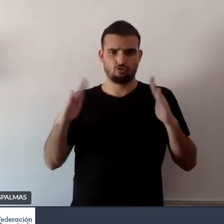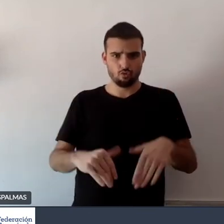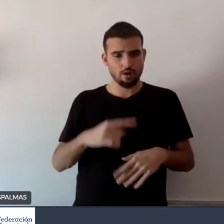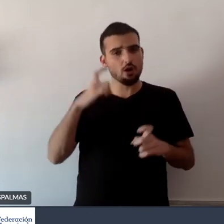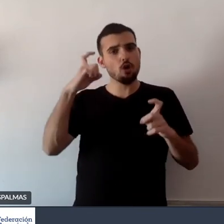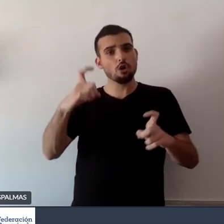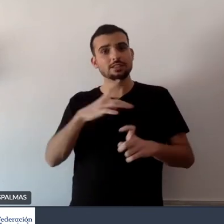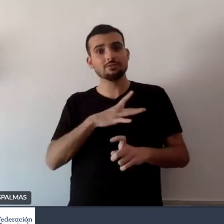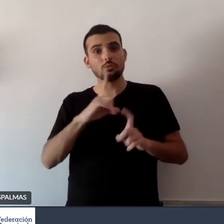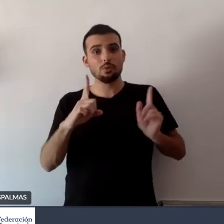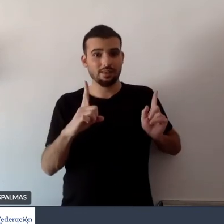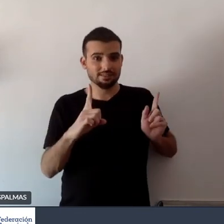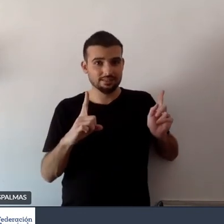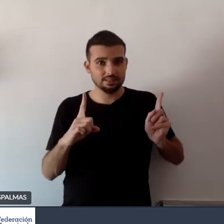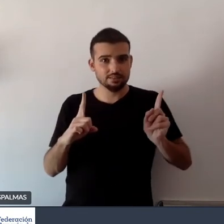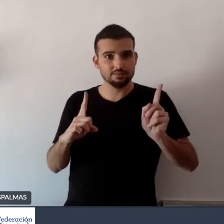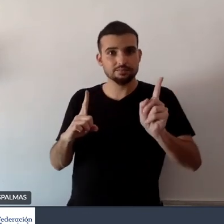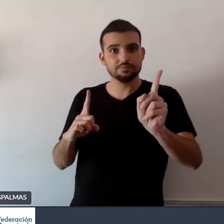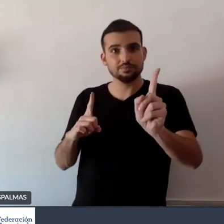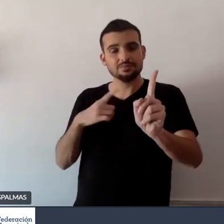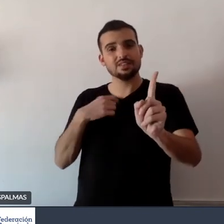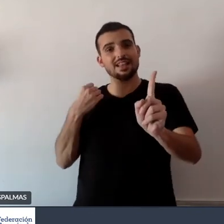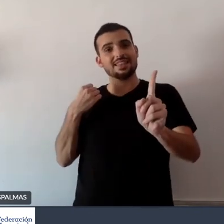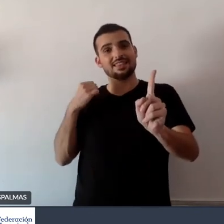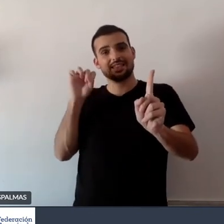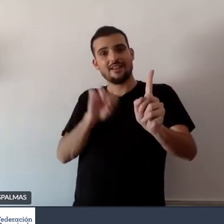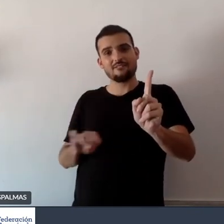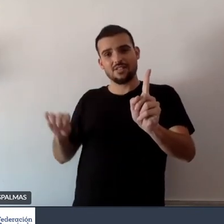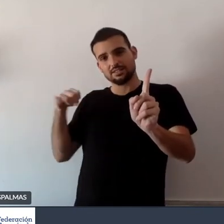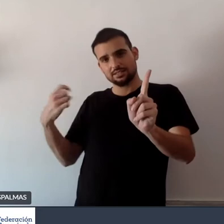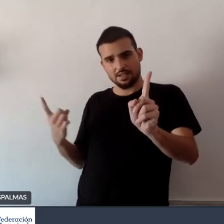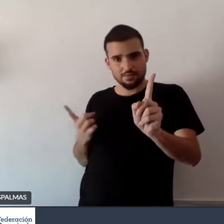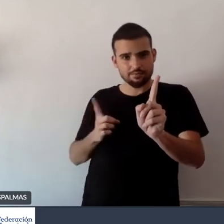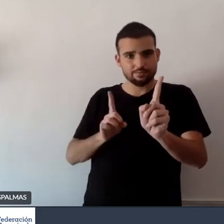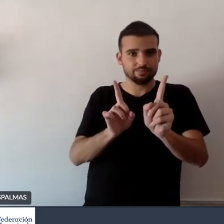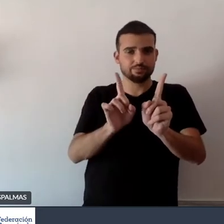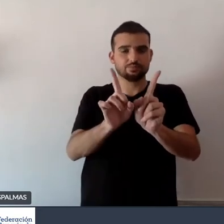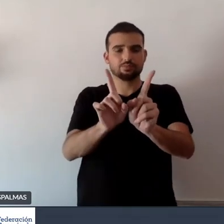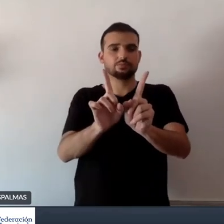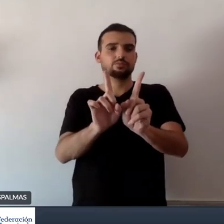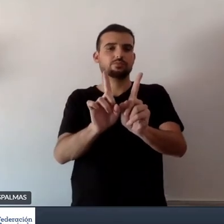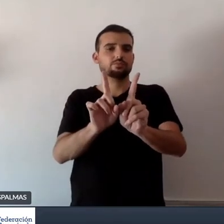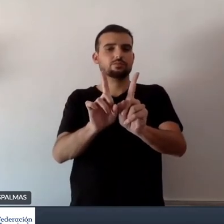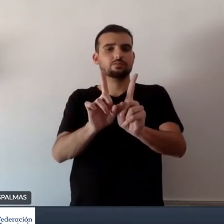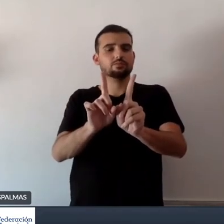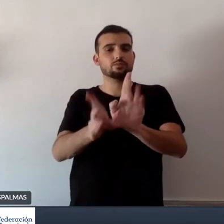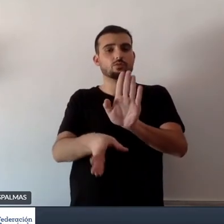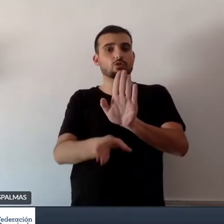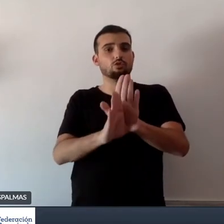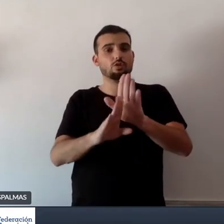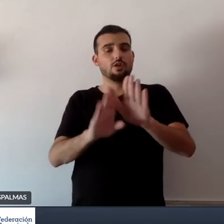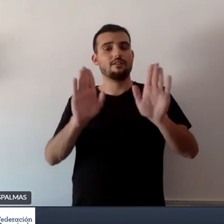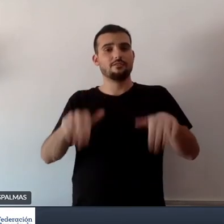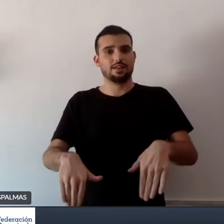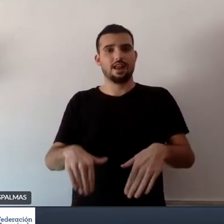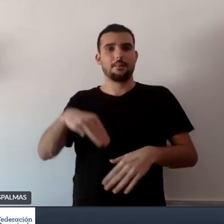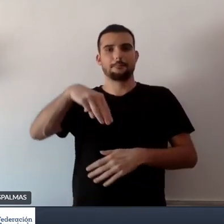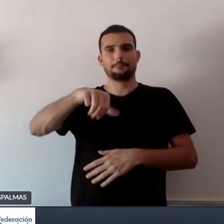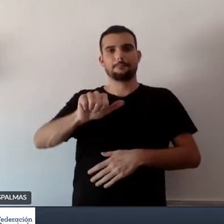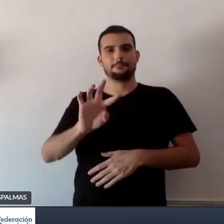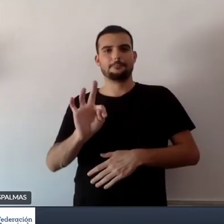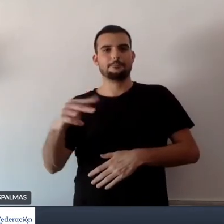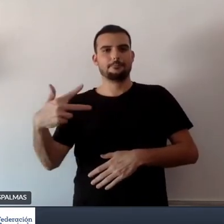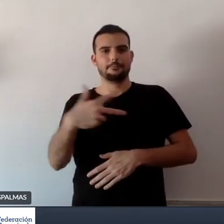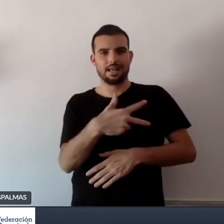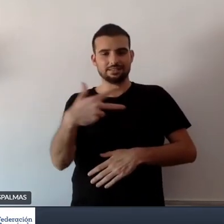este jugador, arrastra el defensor hacia arriba y su continuación provoca ese mismatch con Marcelinho. Aquí la opción a